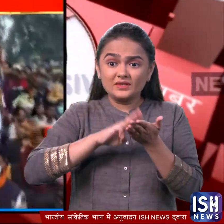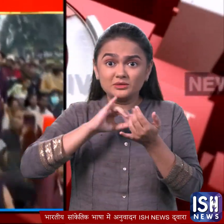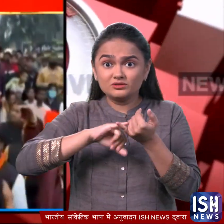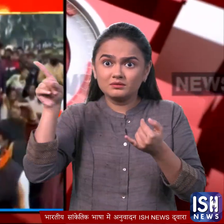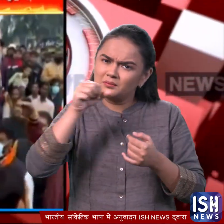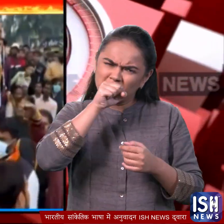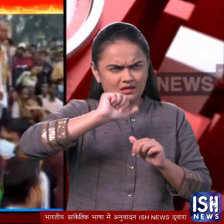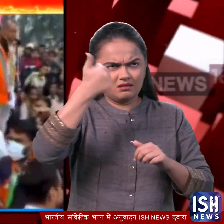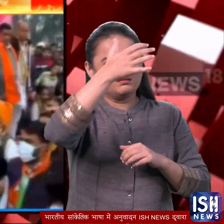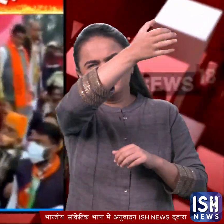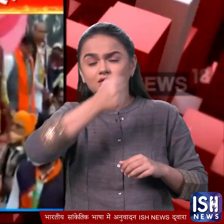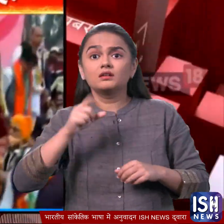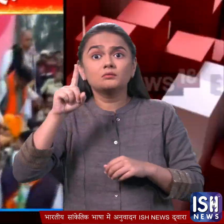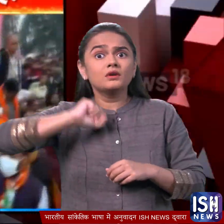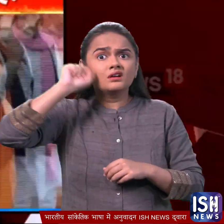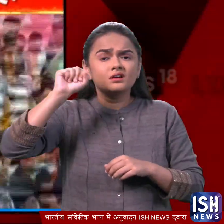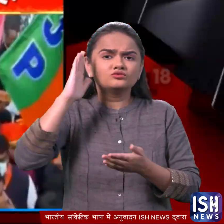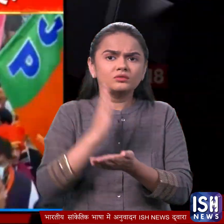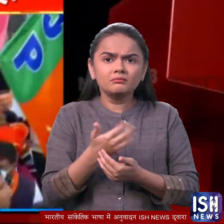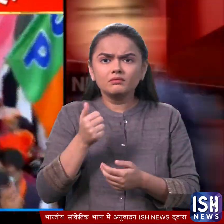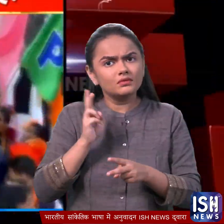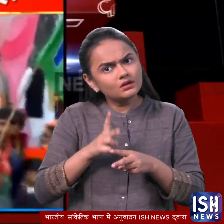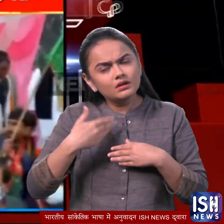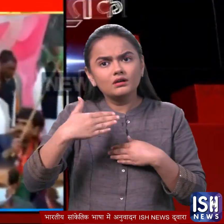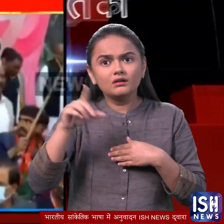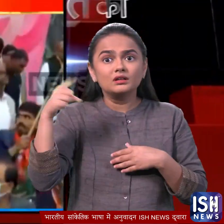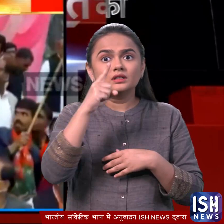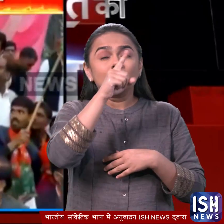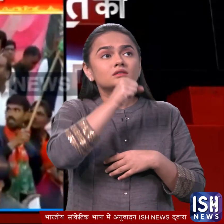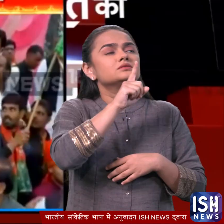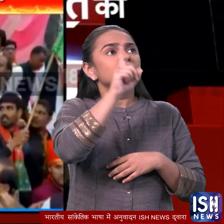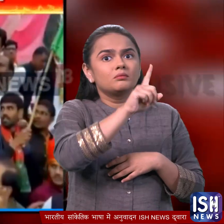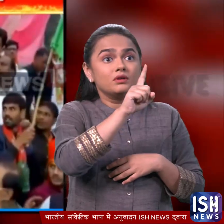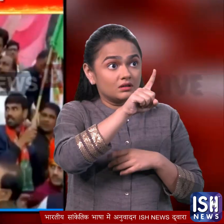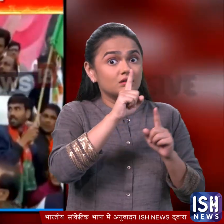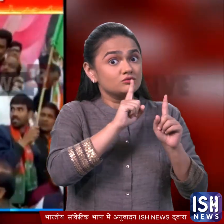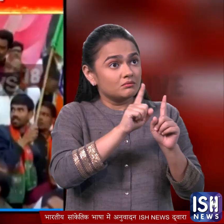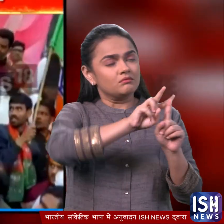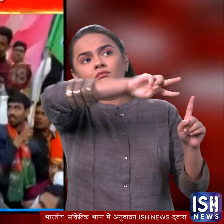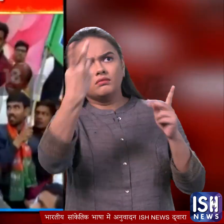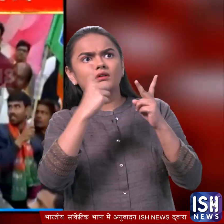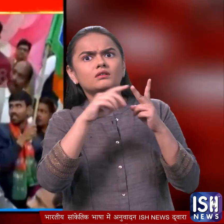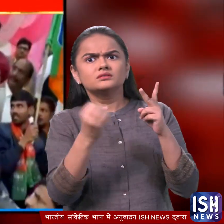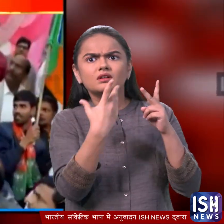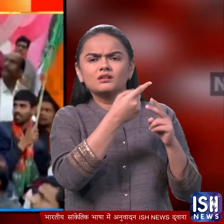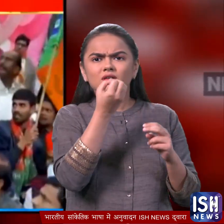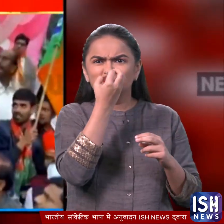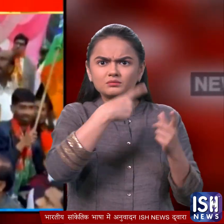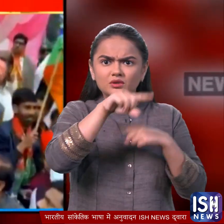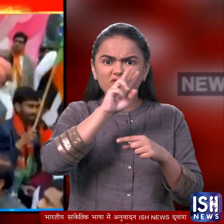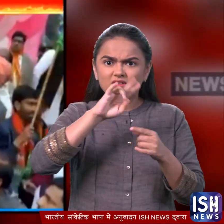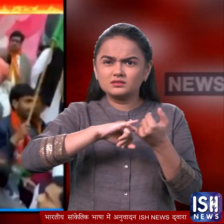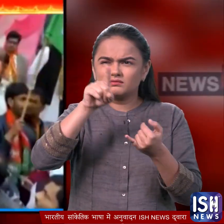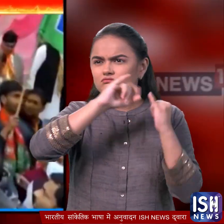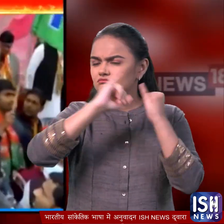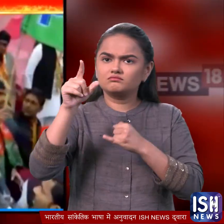महेश शर्मा ने माइक तो छीन लिया, लेकिन नारेबाजी नहीं रुकी। एक शख्स को जैसे तैसे चुप कराया गया तो दूसरे शुरू हो गए और उन्होंने बीजेपी विधायक धीरेन्द्र